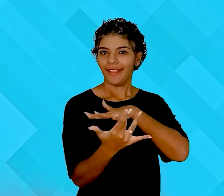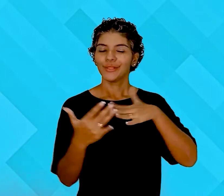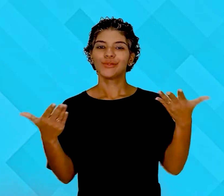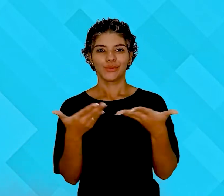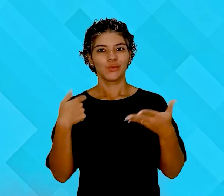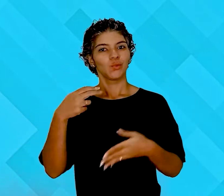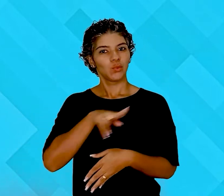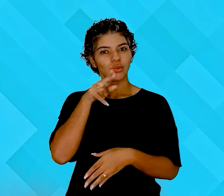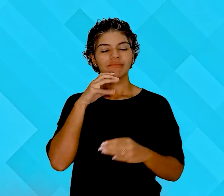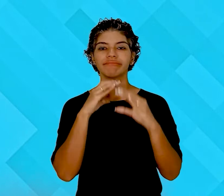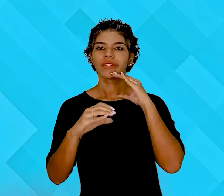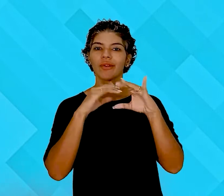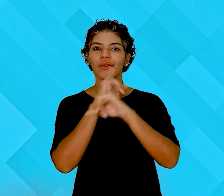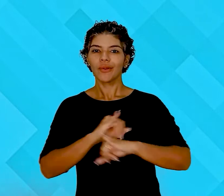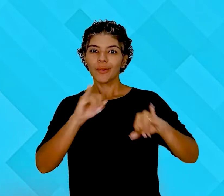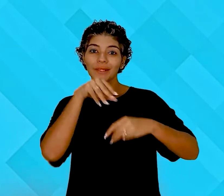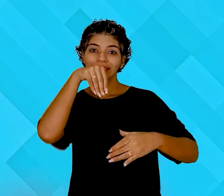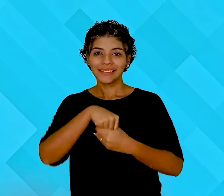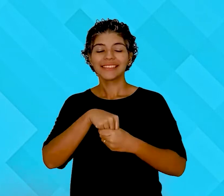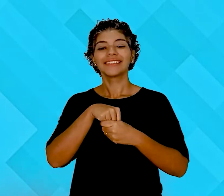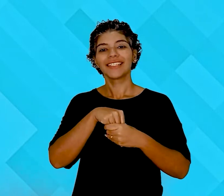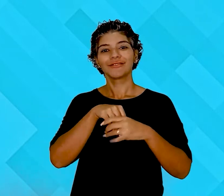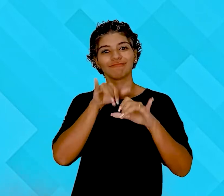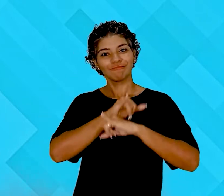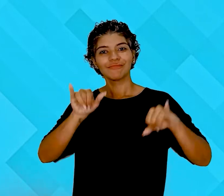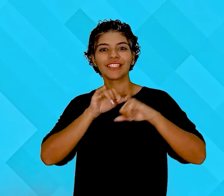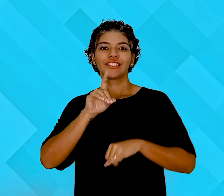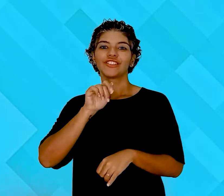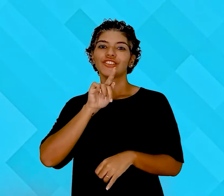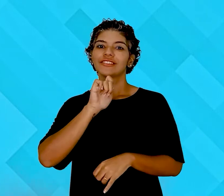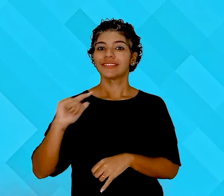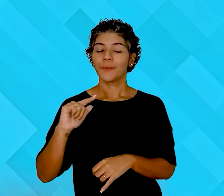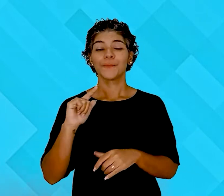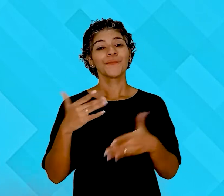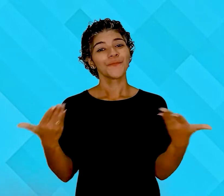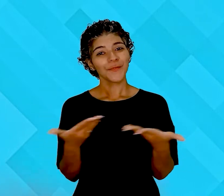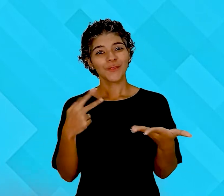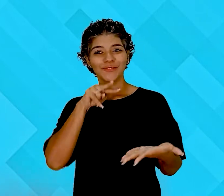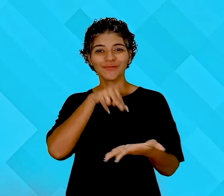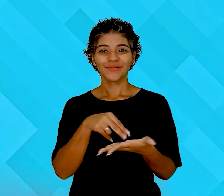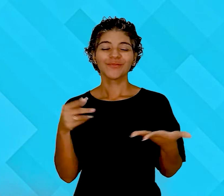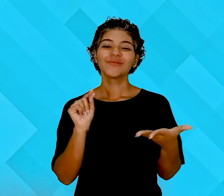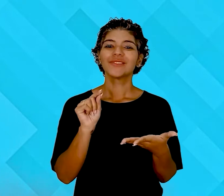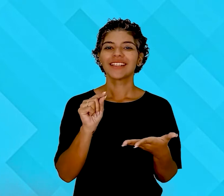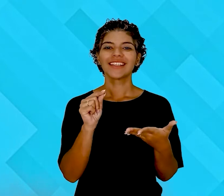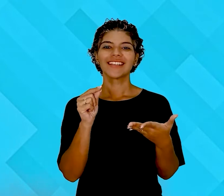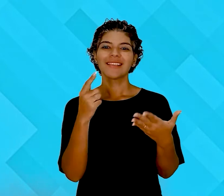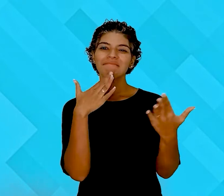nossas comunicações no marketing digital. Então, estou aqui para a gente trocar ideia, feliz de fazer